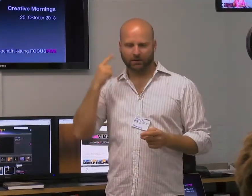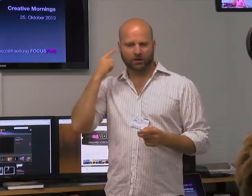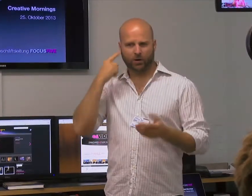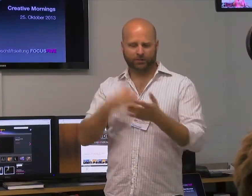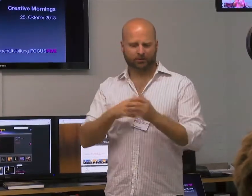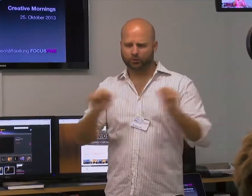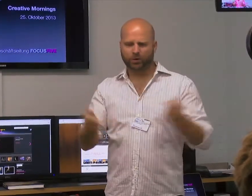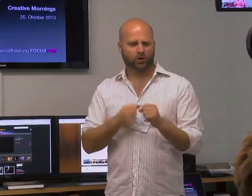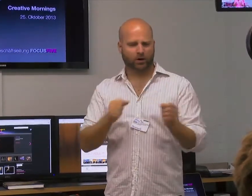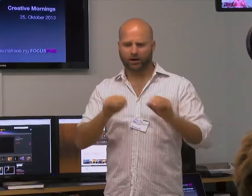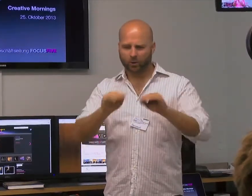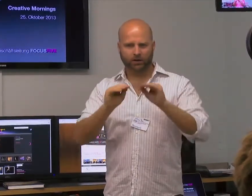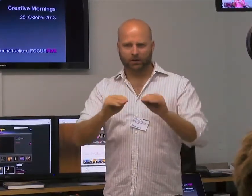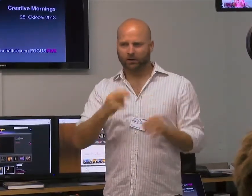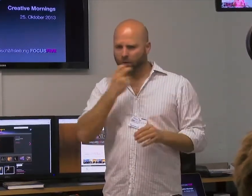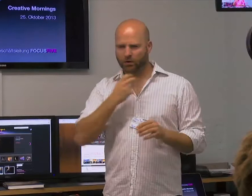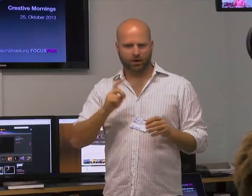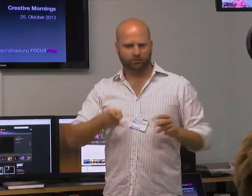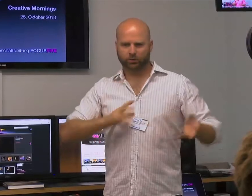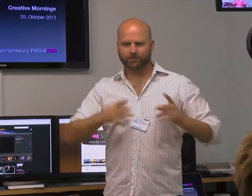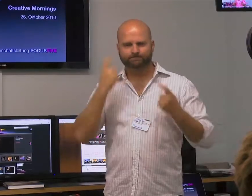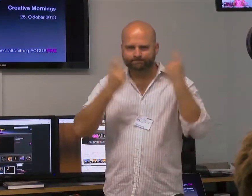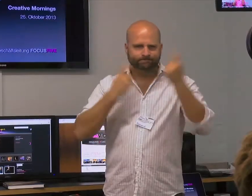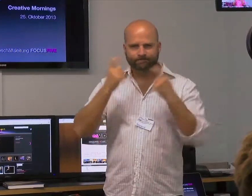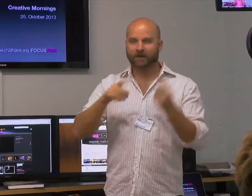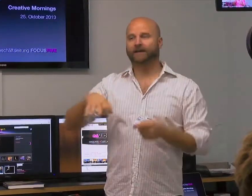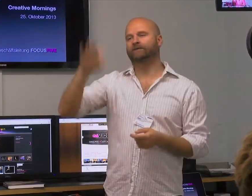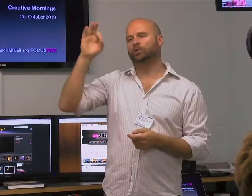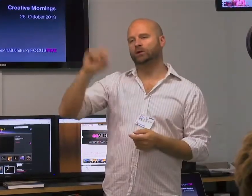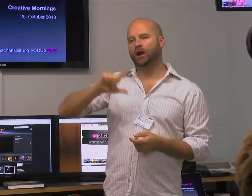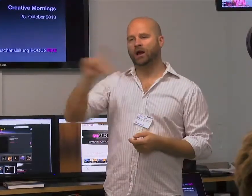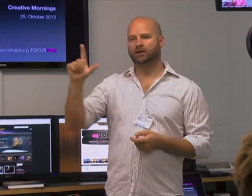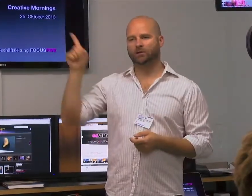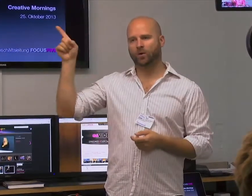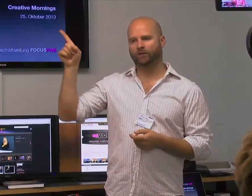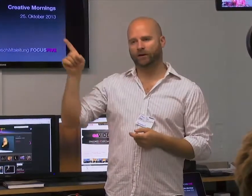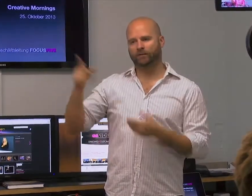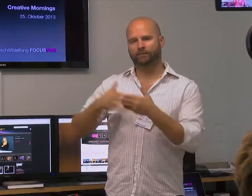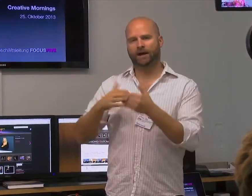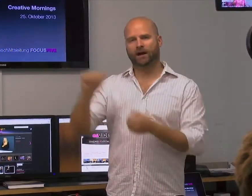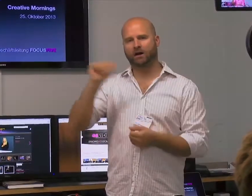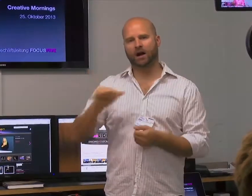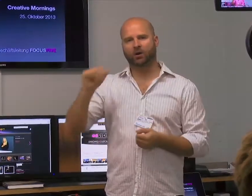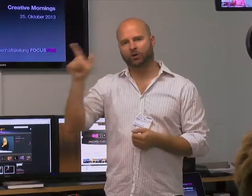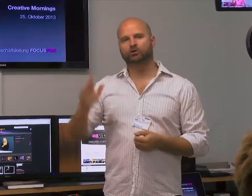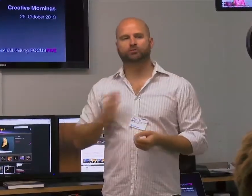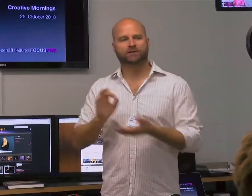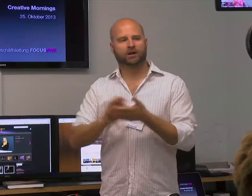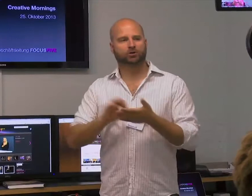hat der Lehrer einfach gemerkt, es ist unmöglich mit der Lautsprache. Und dann hat man dann die Landenhofschule für